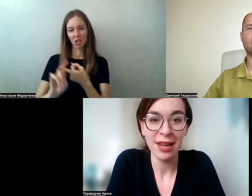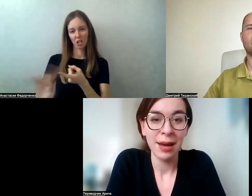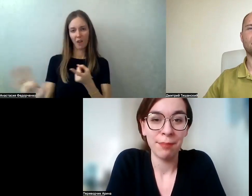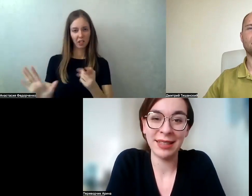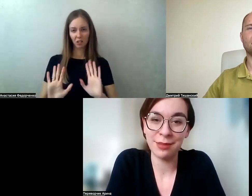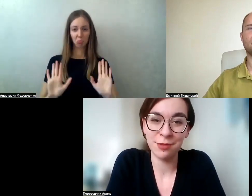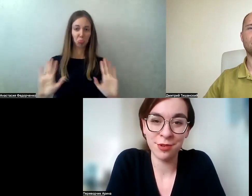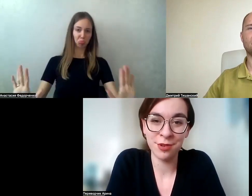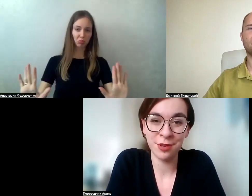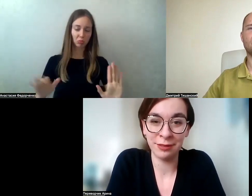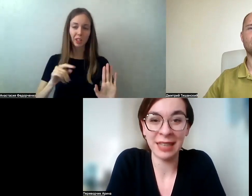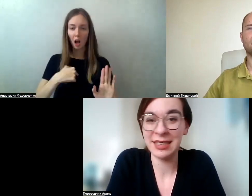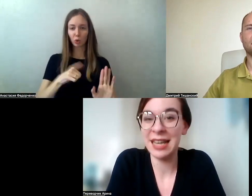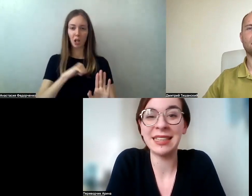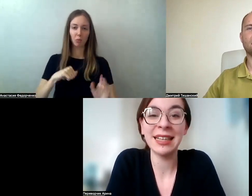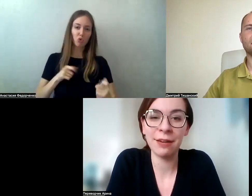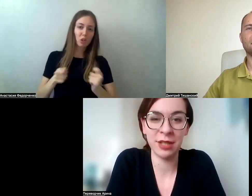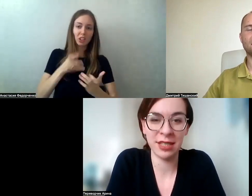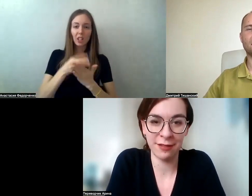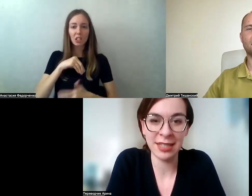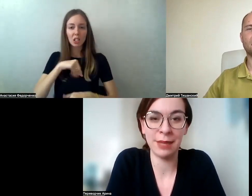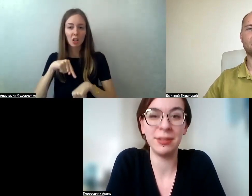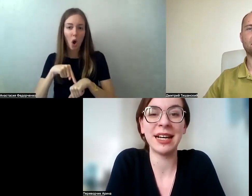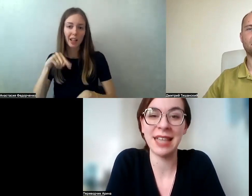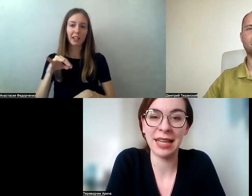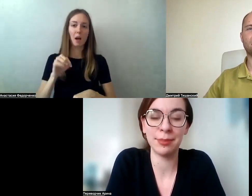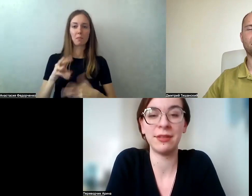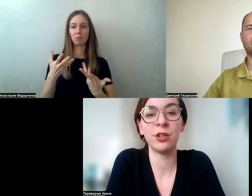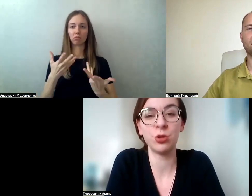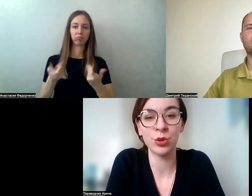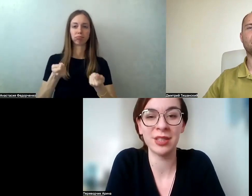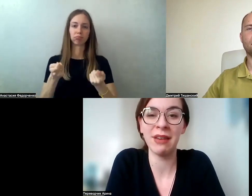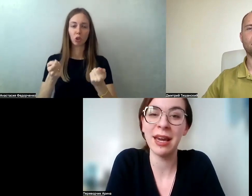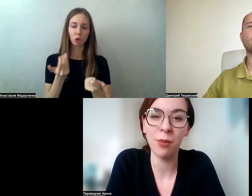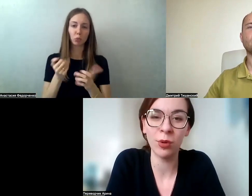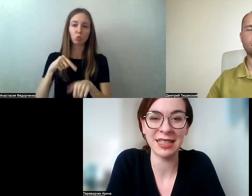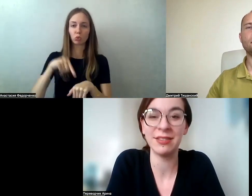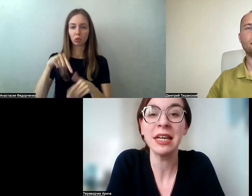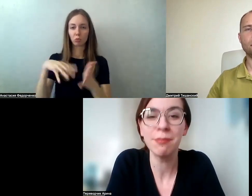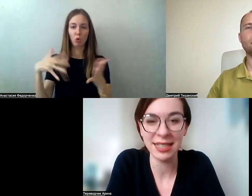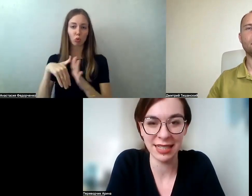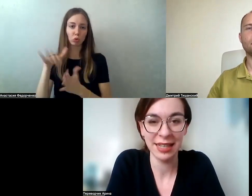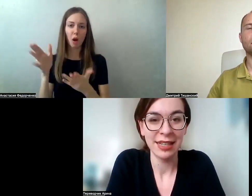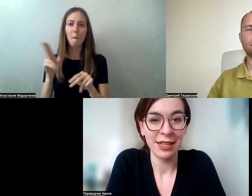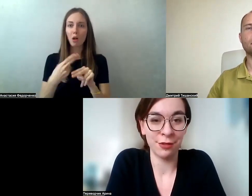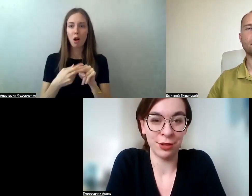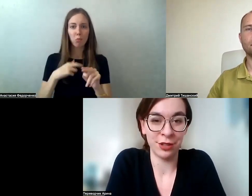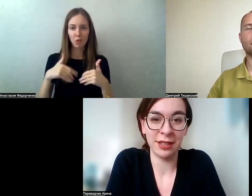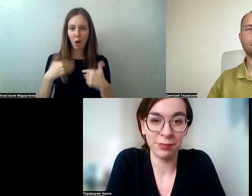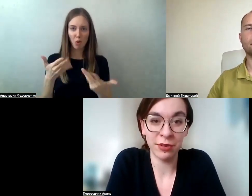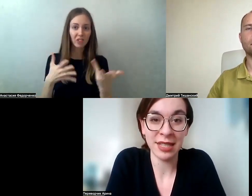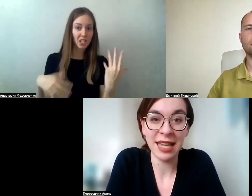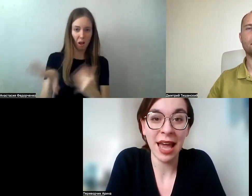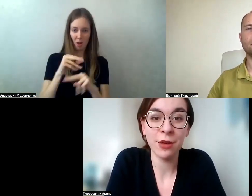вещей. Поэтому надо стараться ни от кого не зависеть и быть хозяином своих чувств, своих эмоций, своих мыслей. Вот.